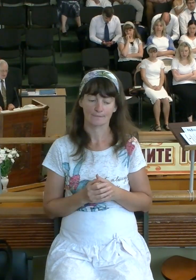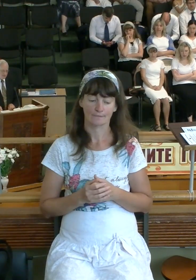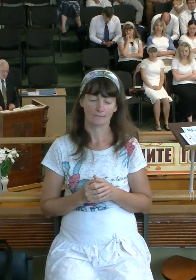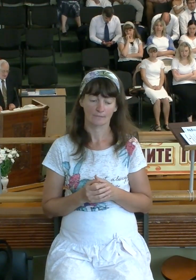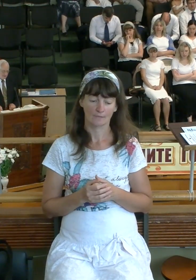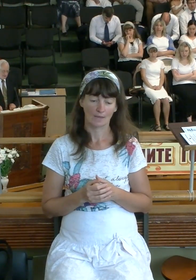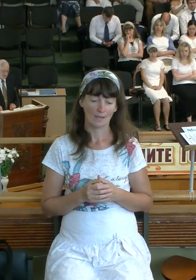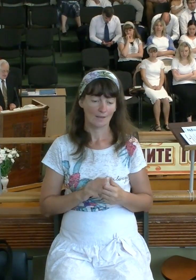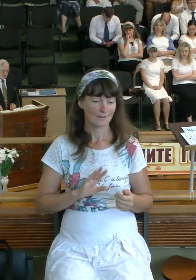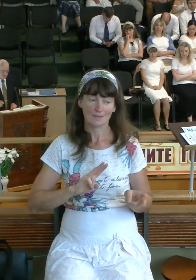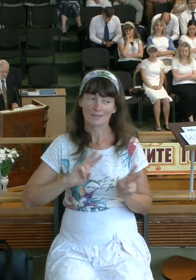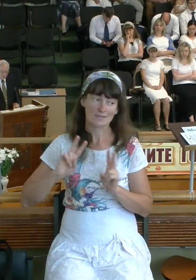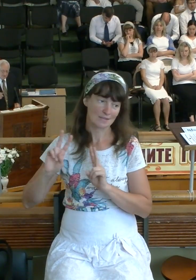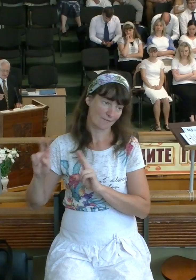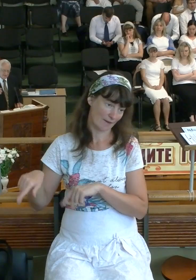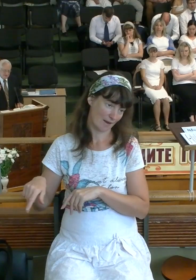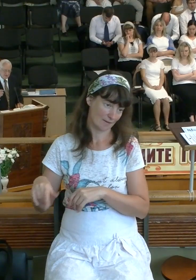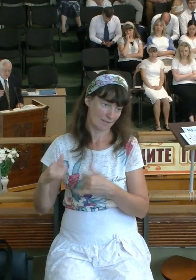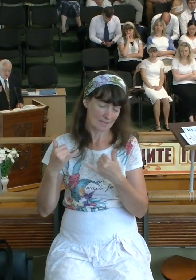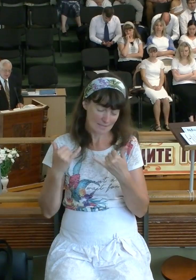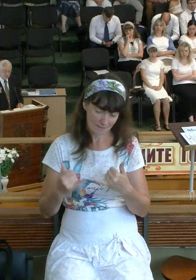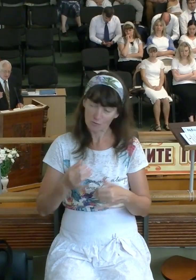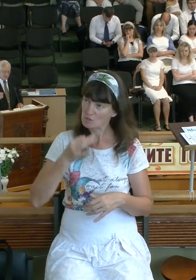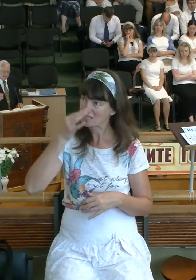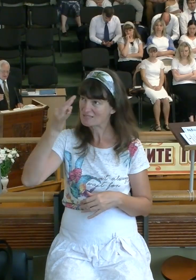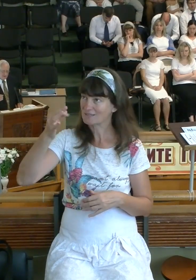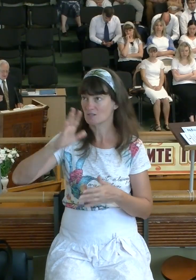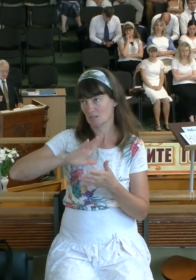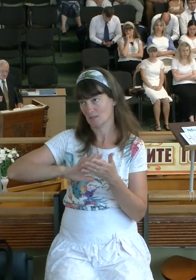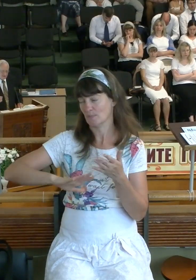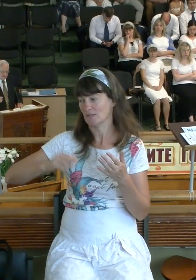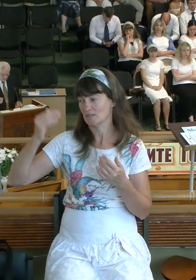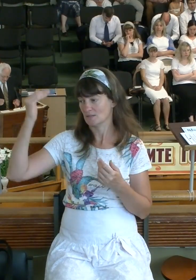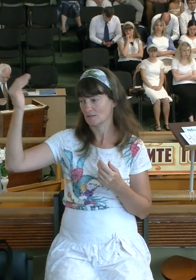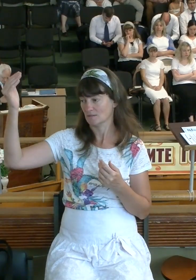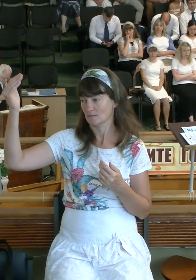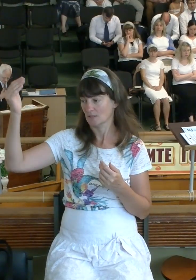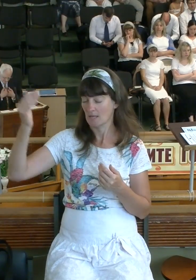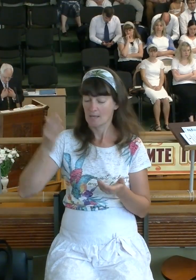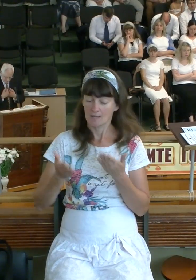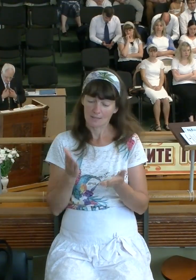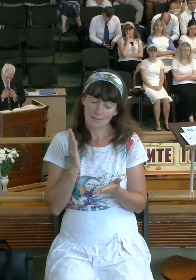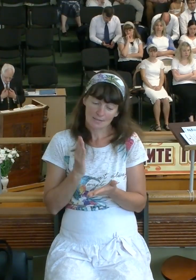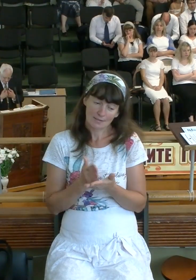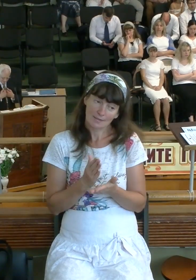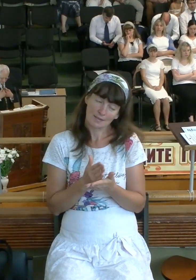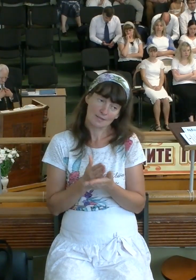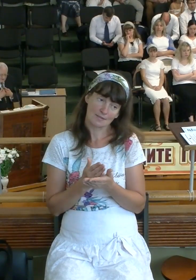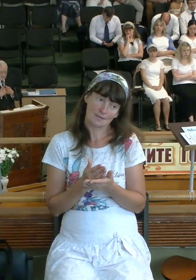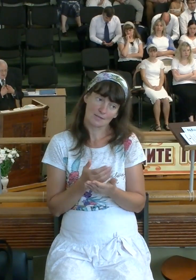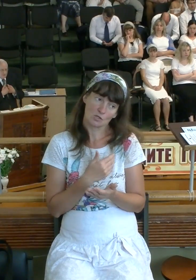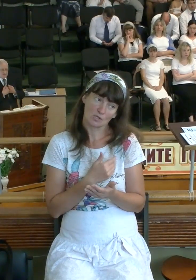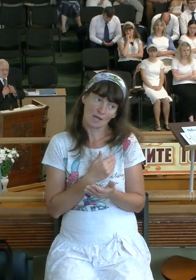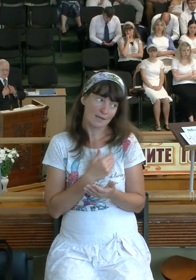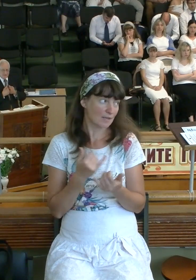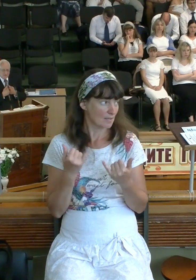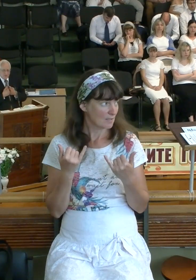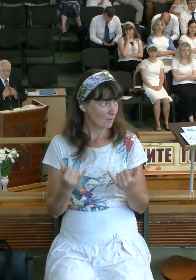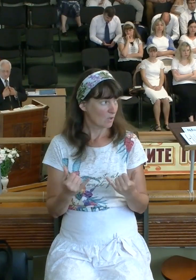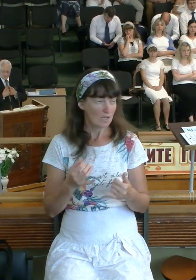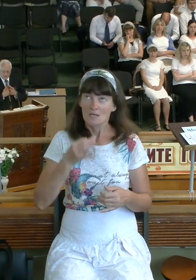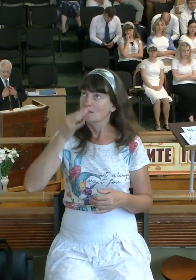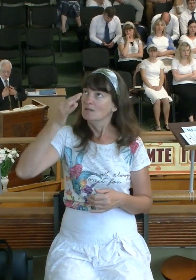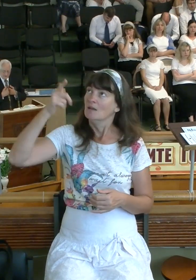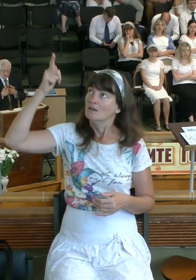не откладывайте. Сегодня скажите прости. Если у вас есть желание сегодня